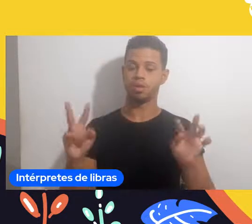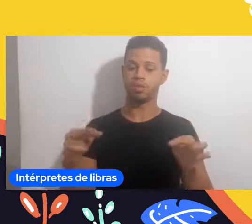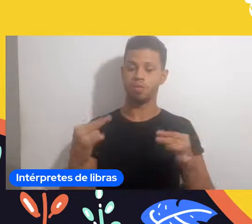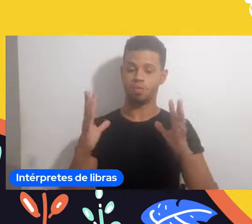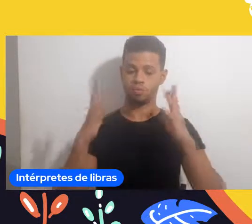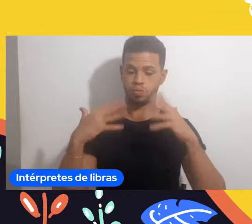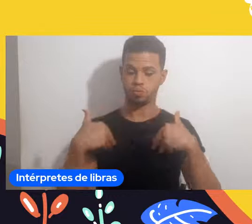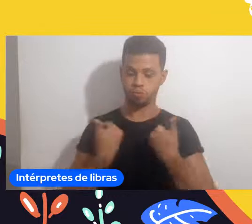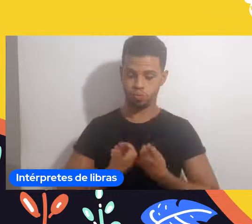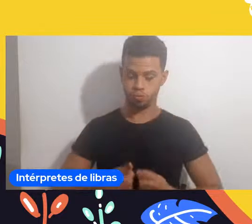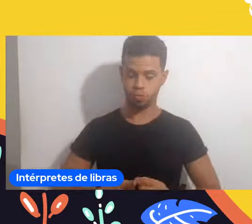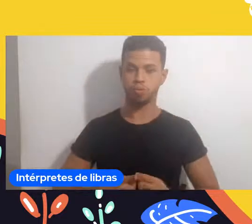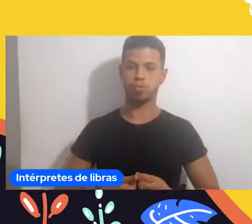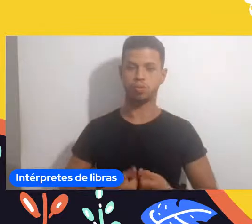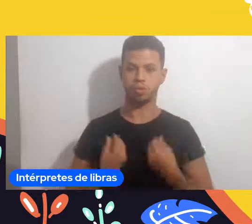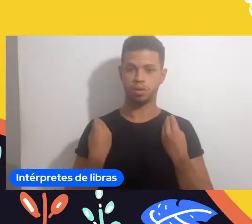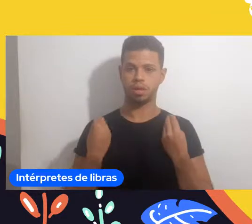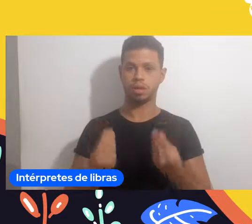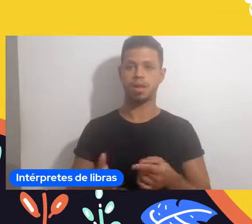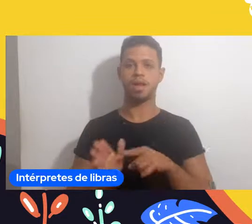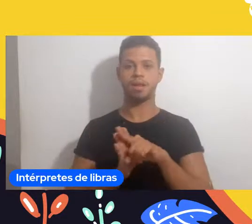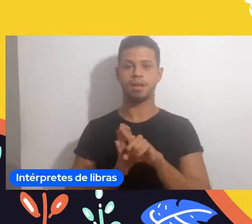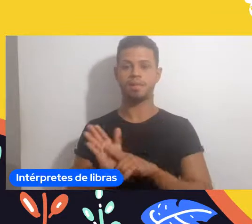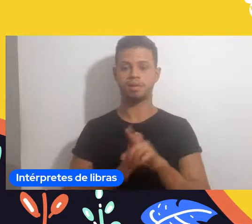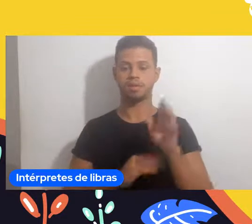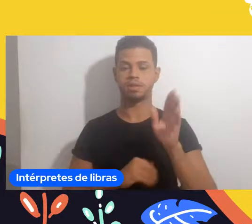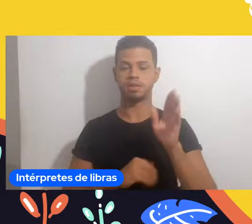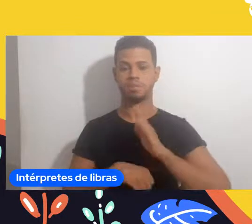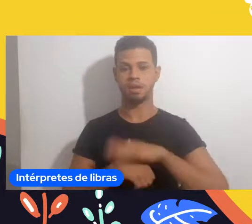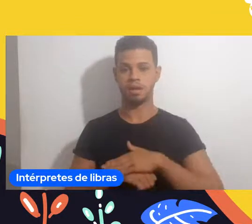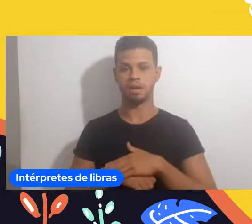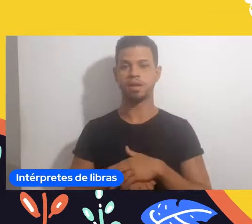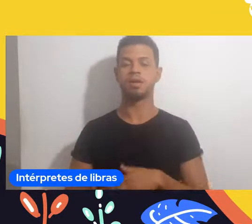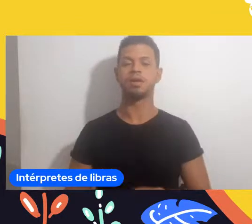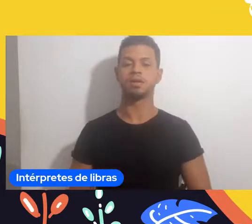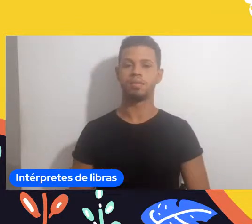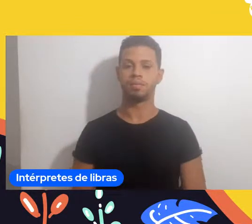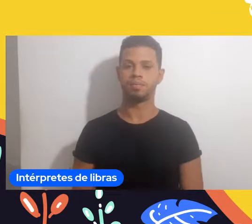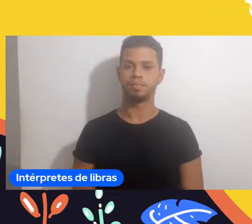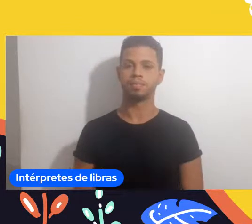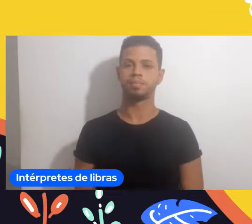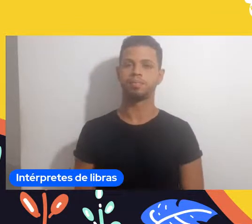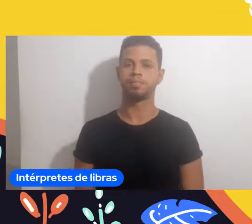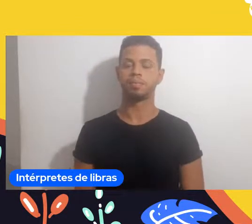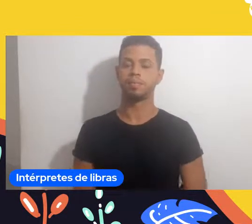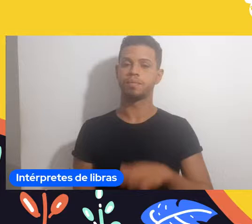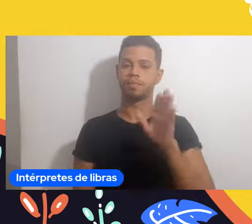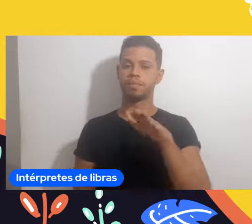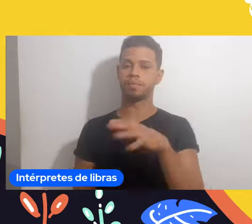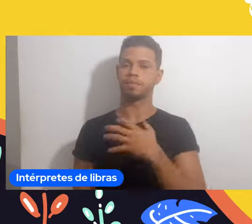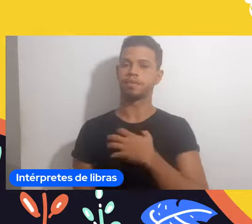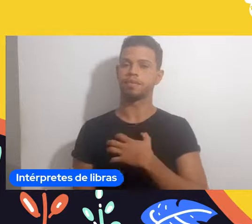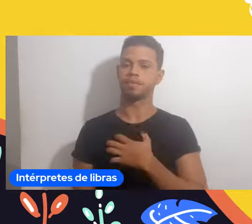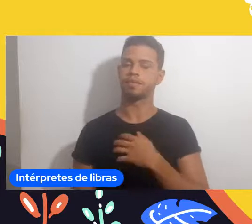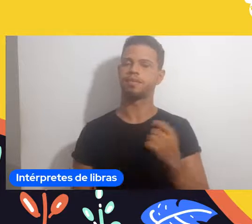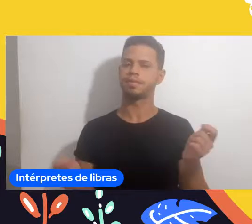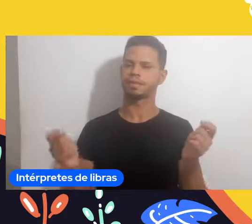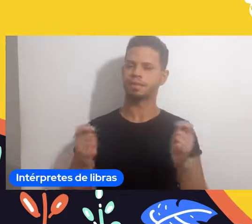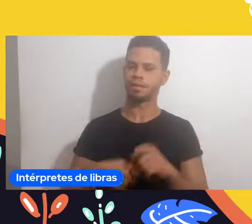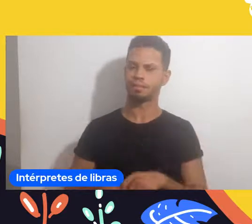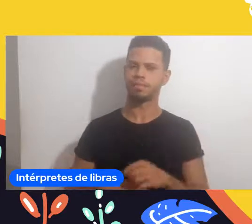e entregue nessa pesquisa, nesse momento, a criança se sente muito capaz,